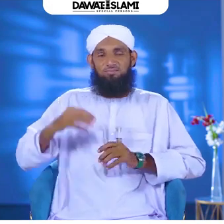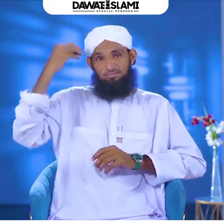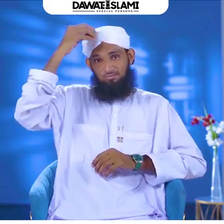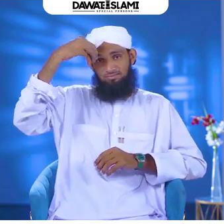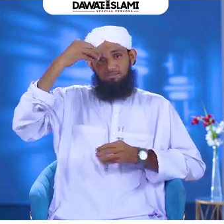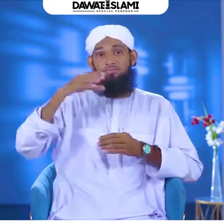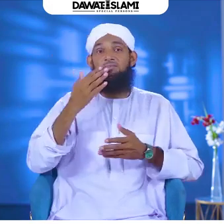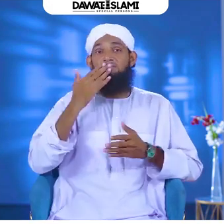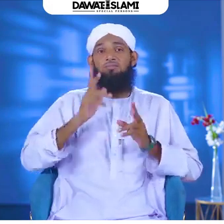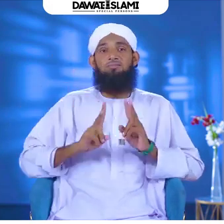مسجد بنا دی،